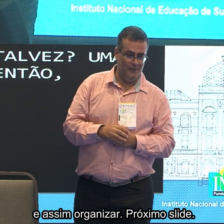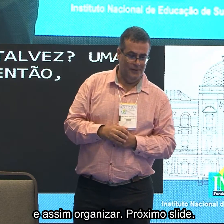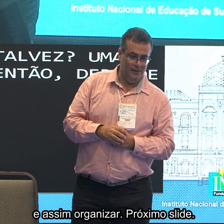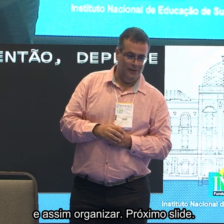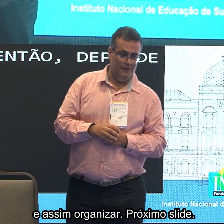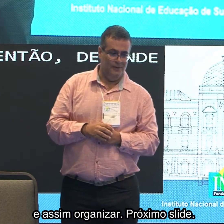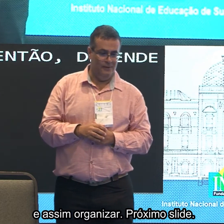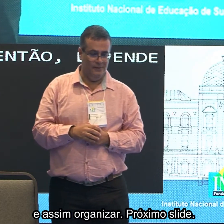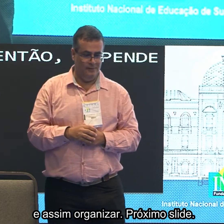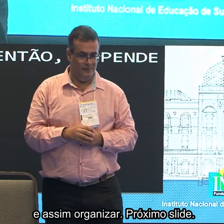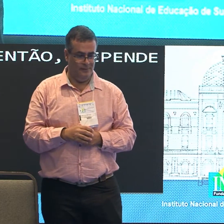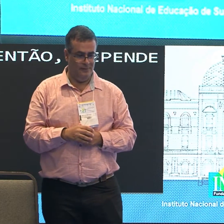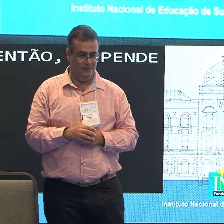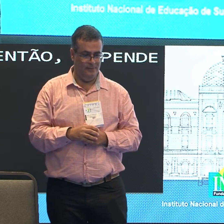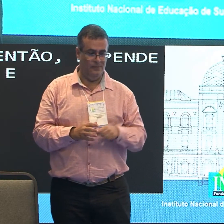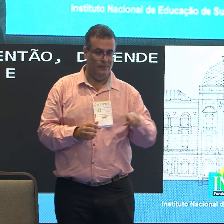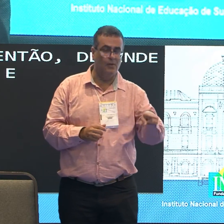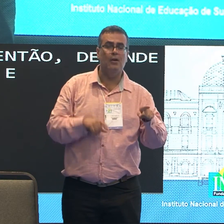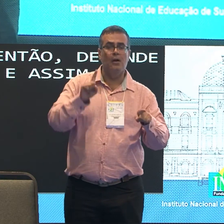Próximo slide.